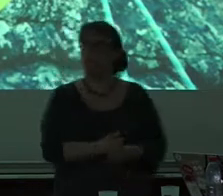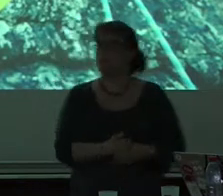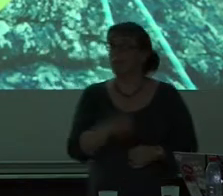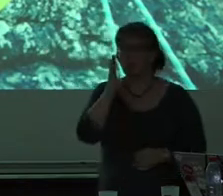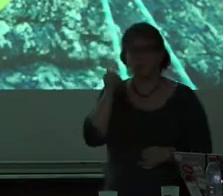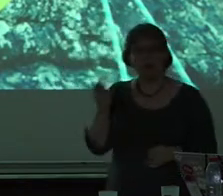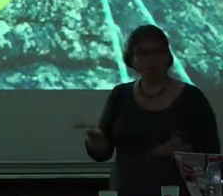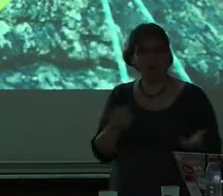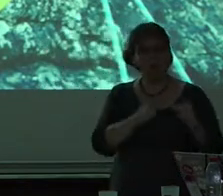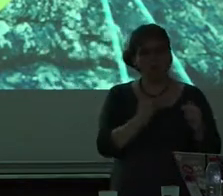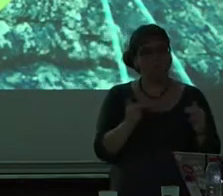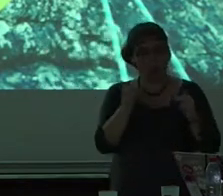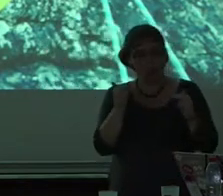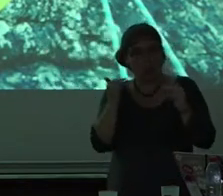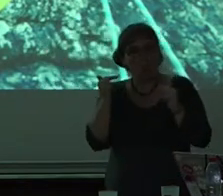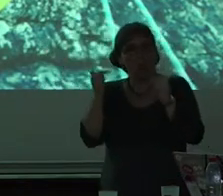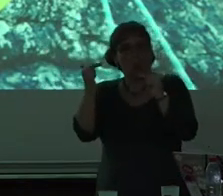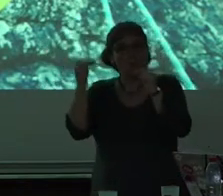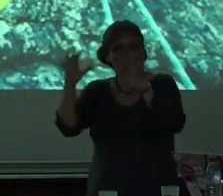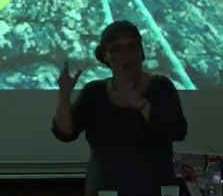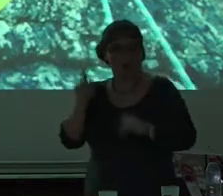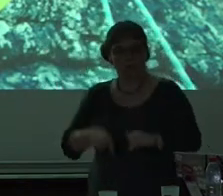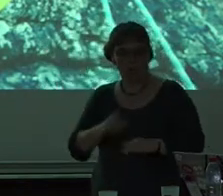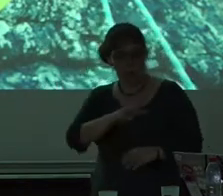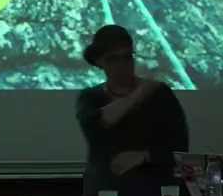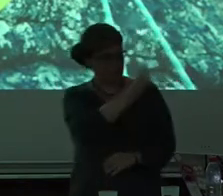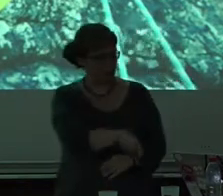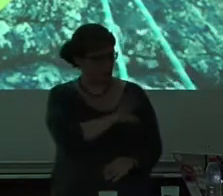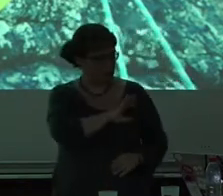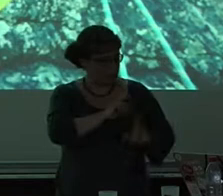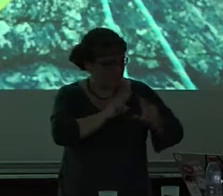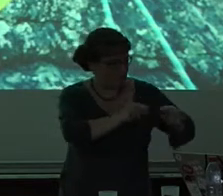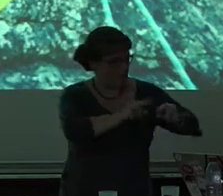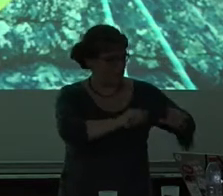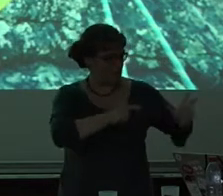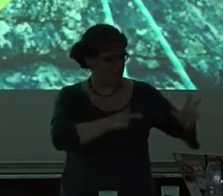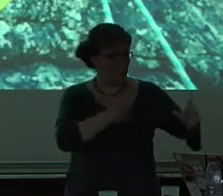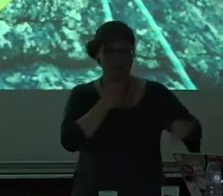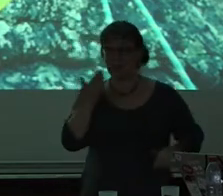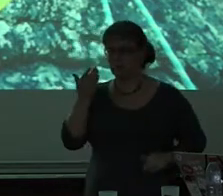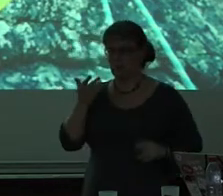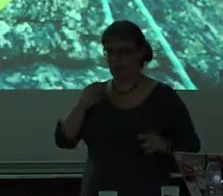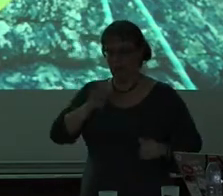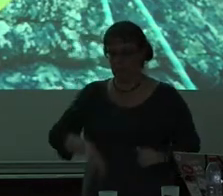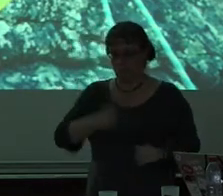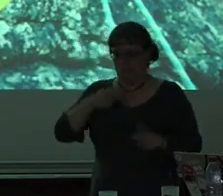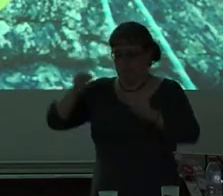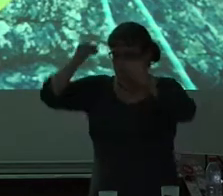senior, il faut déjà commencer par transmettre à quelqu'un. Expliquer ce que vous ne savez pas encore expliquer en